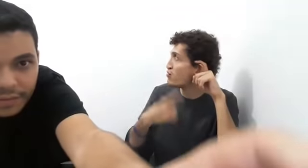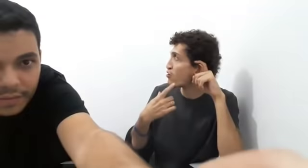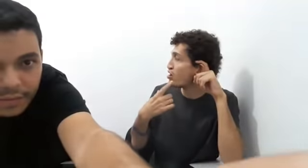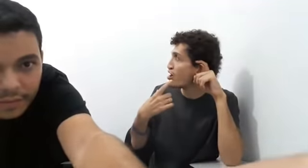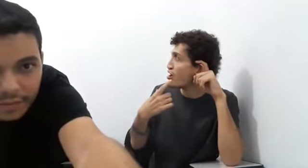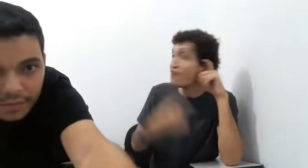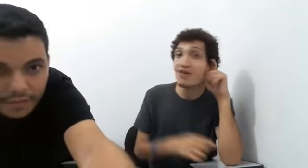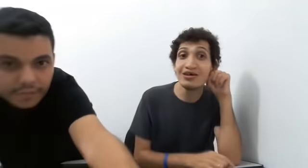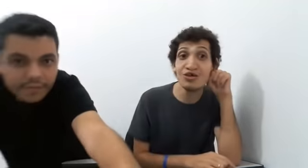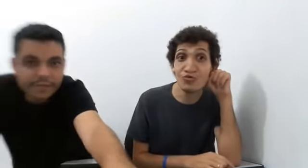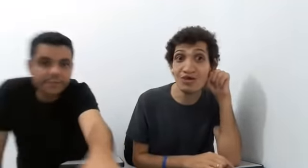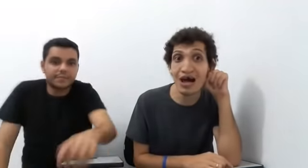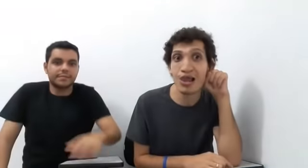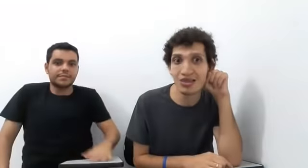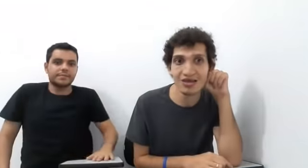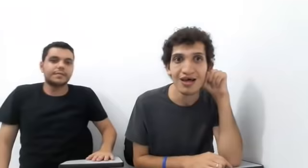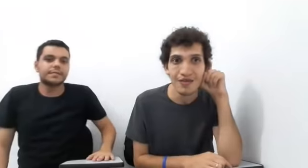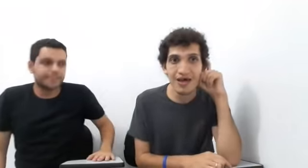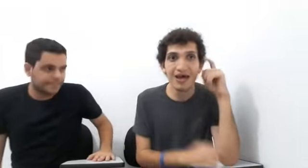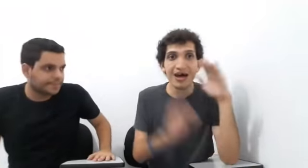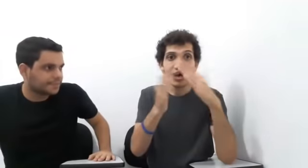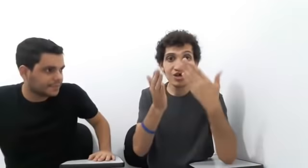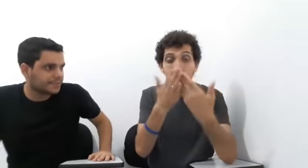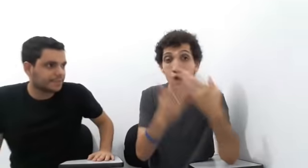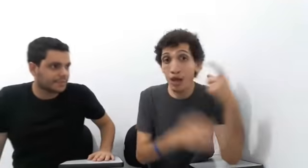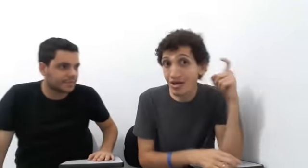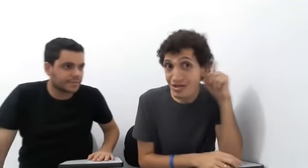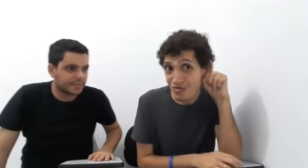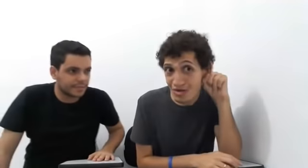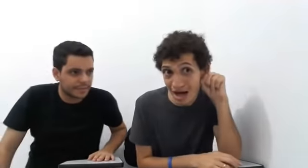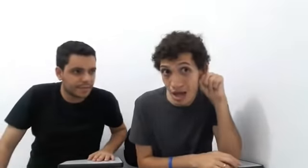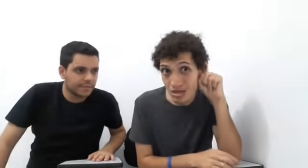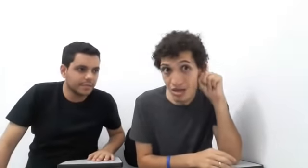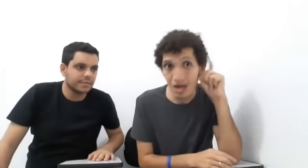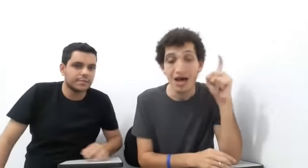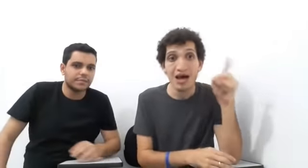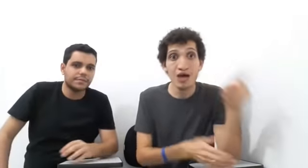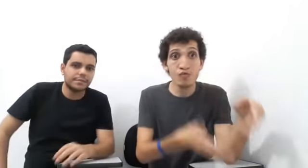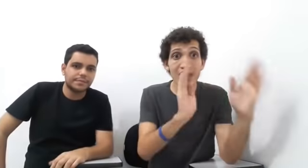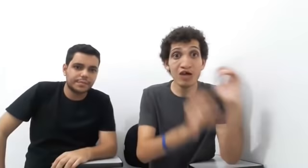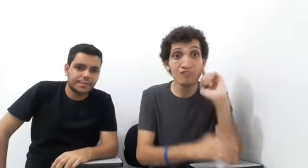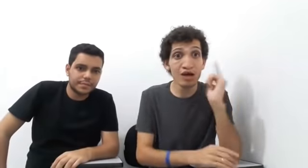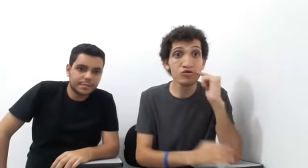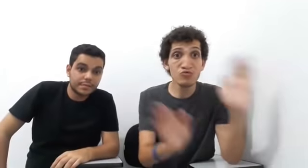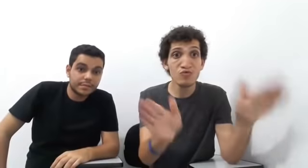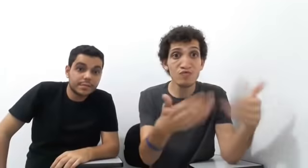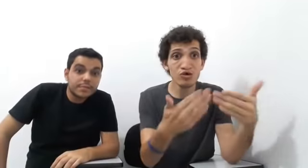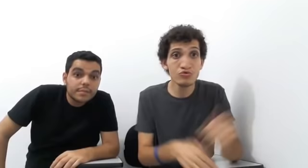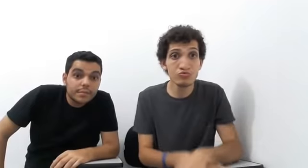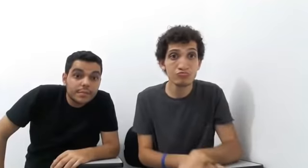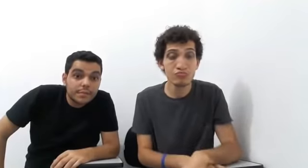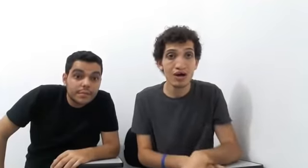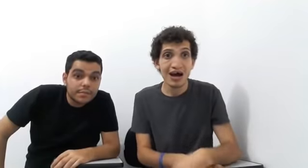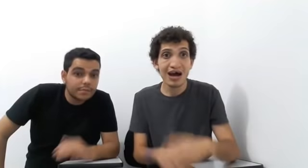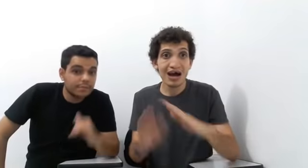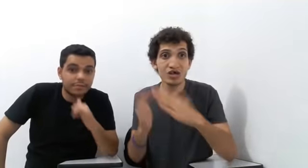que é? Francisco Salles, né? A escola Francisco Salles, o prédio para surdo fechou. A